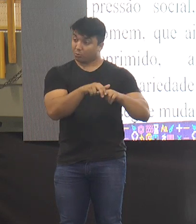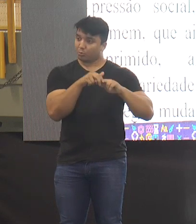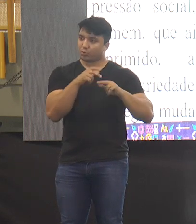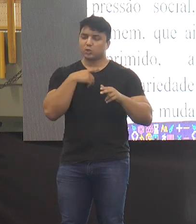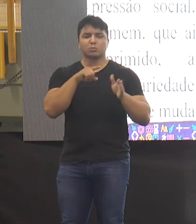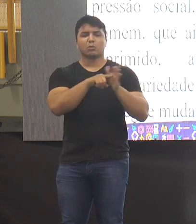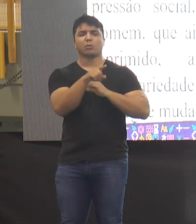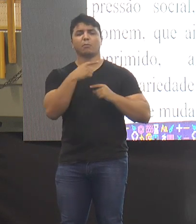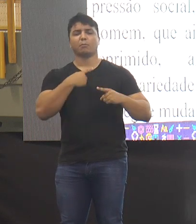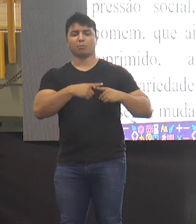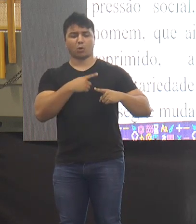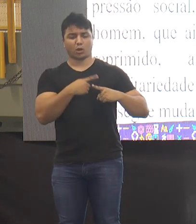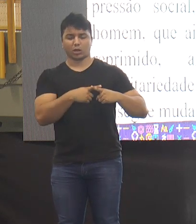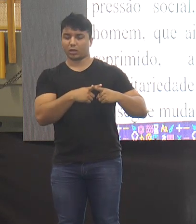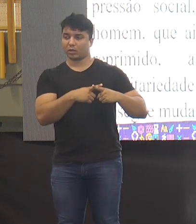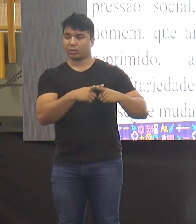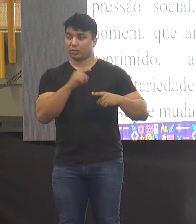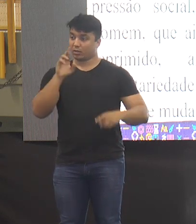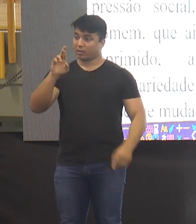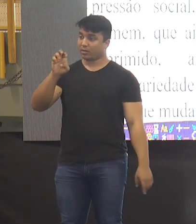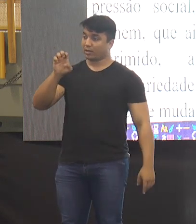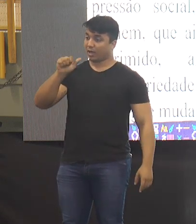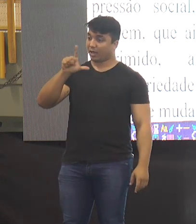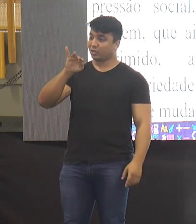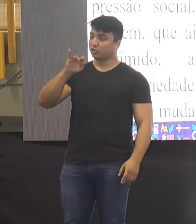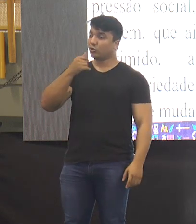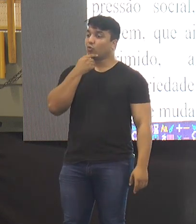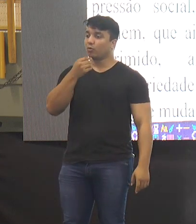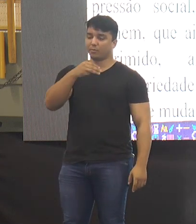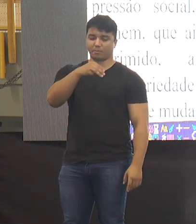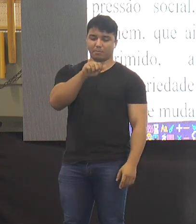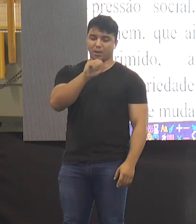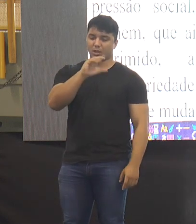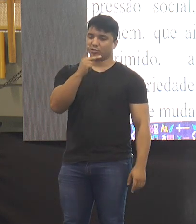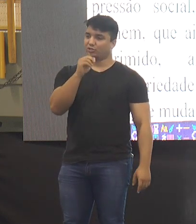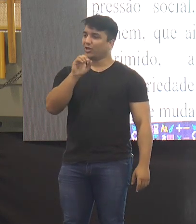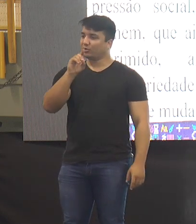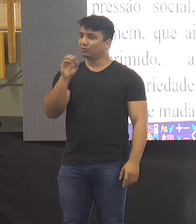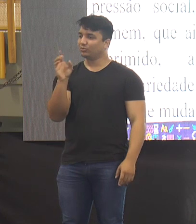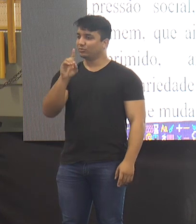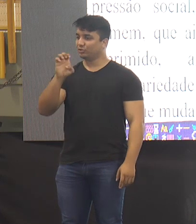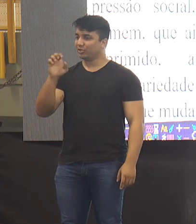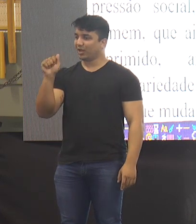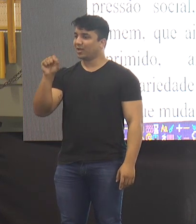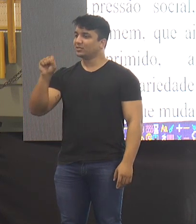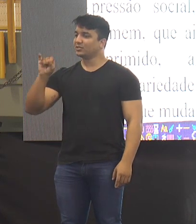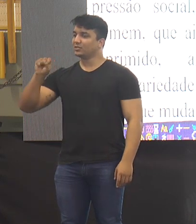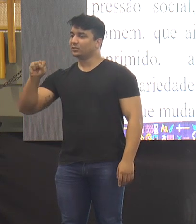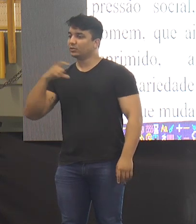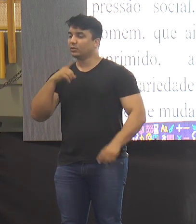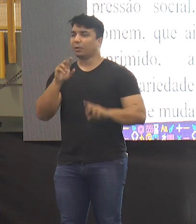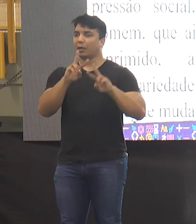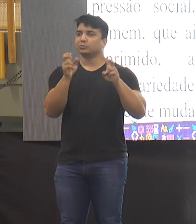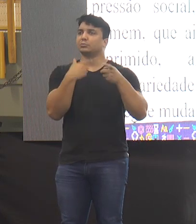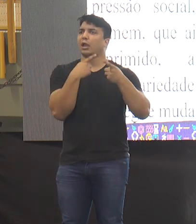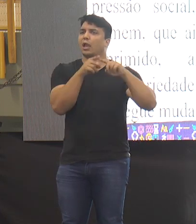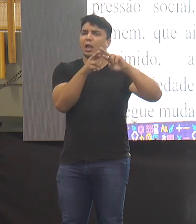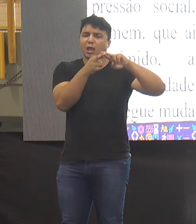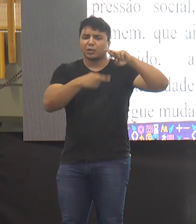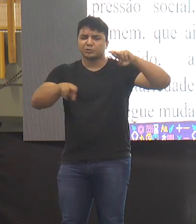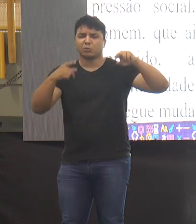Ele questionava tudo. O realista Machado de Assis questionava a religião, questionava a